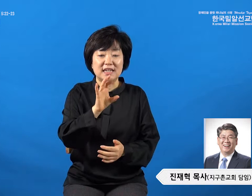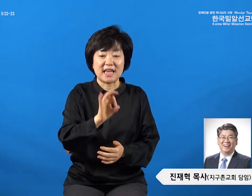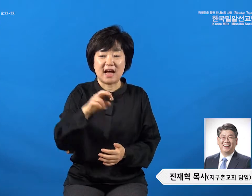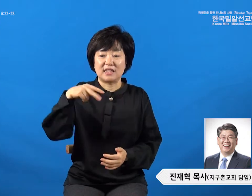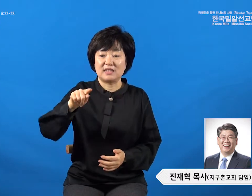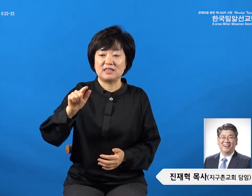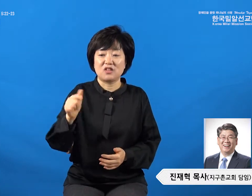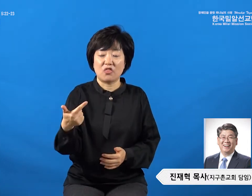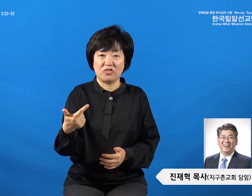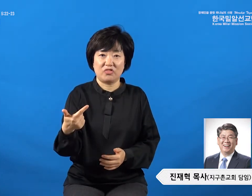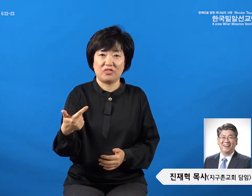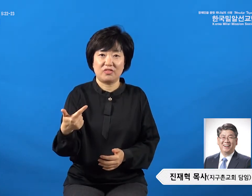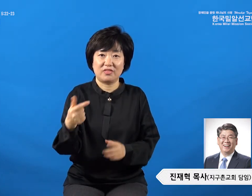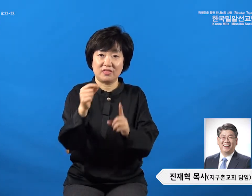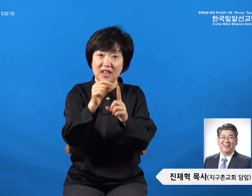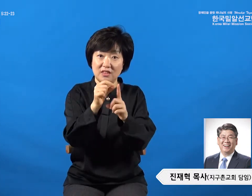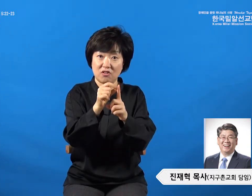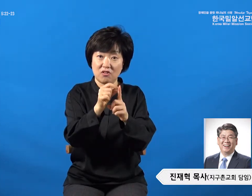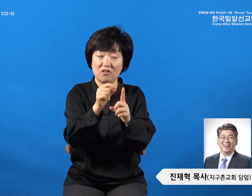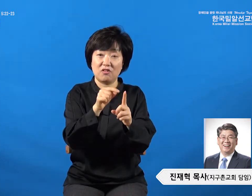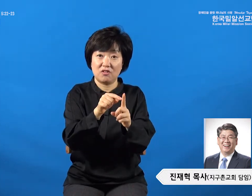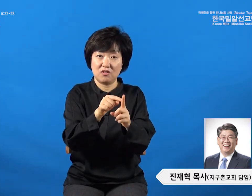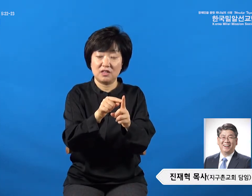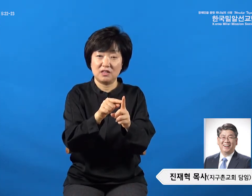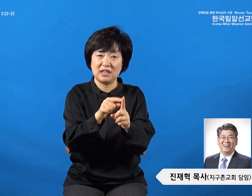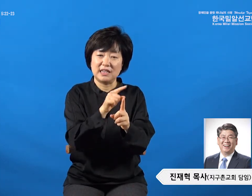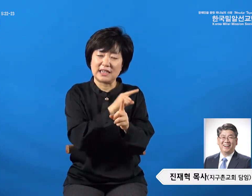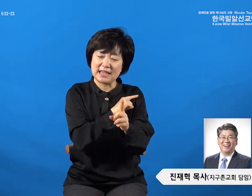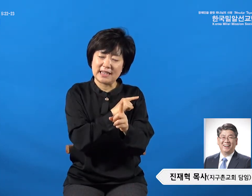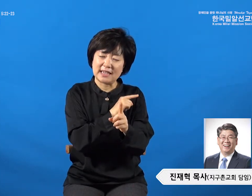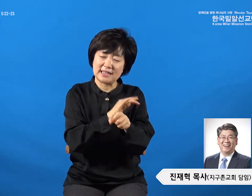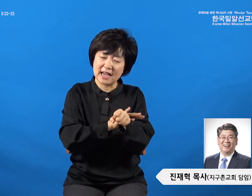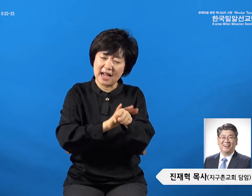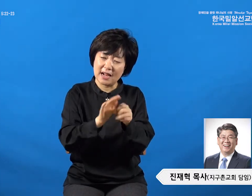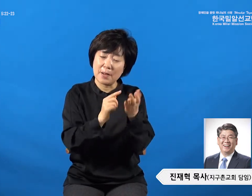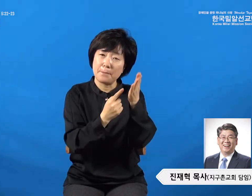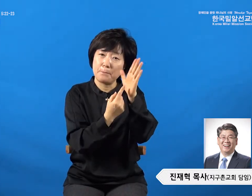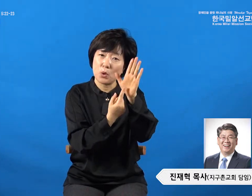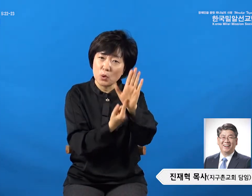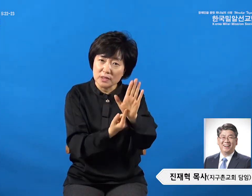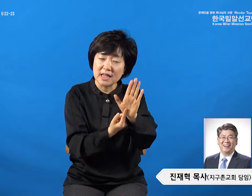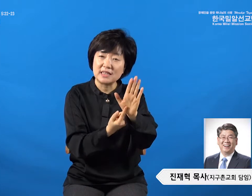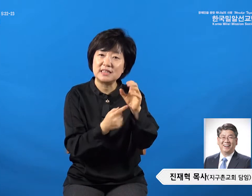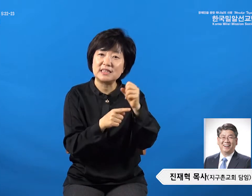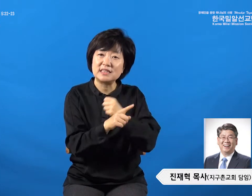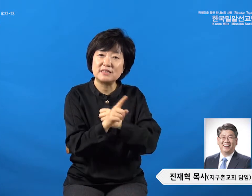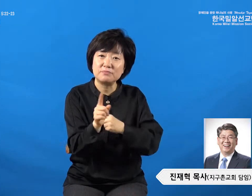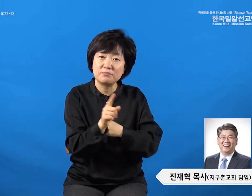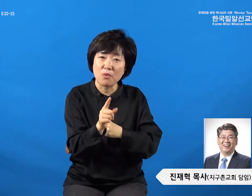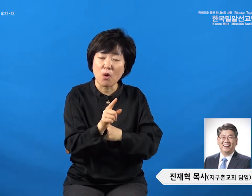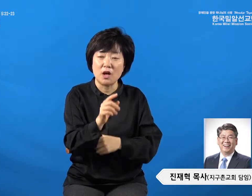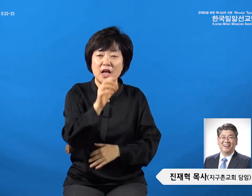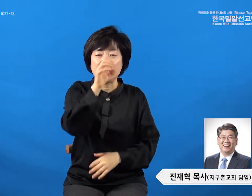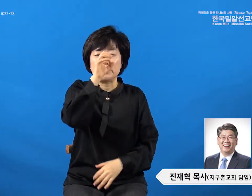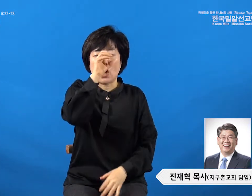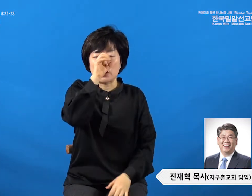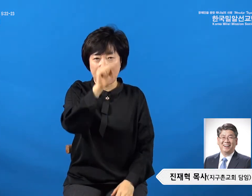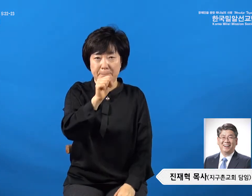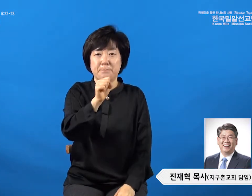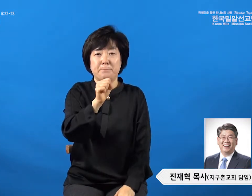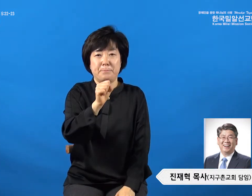양, 착한 선의 양선이란 단어를 가장 가깝게 잘 표현할 수 있다면 저는